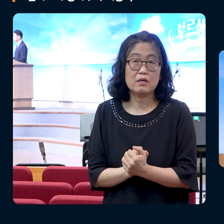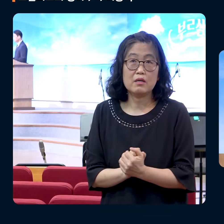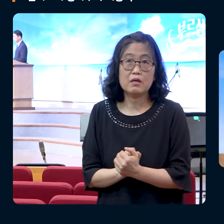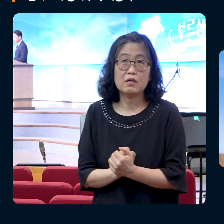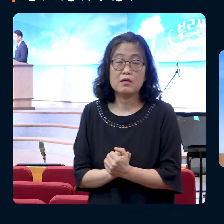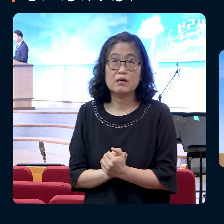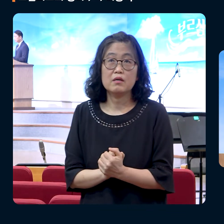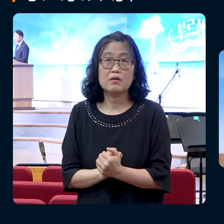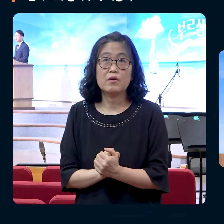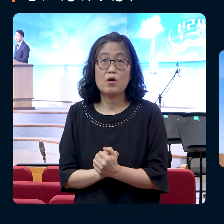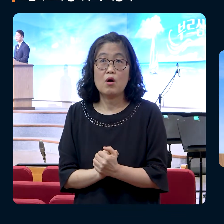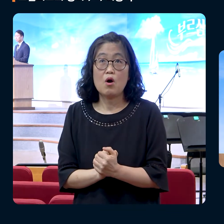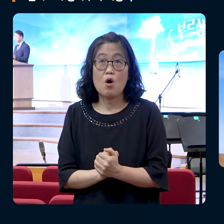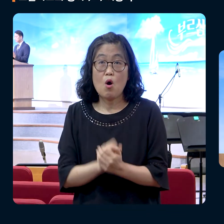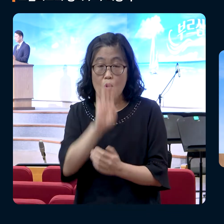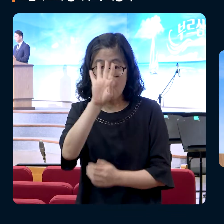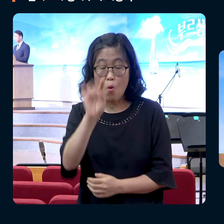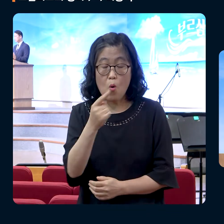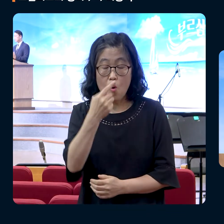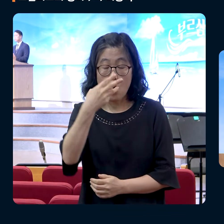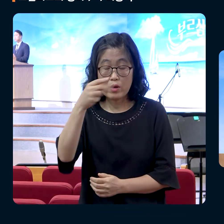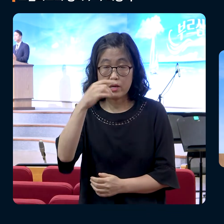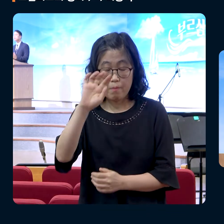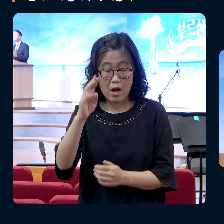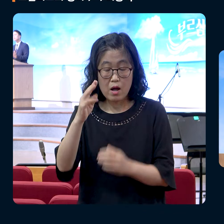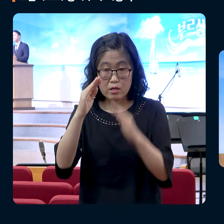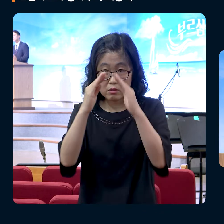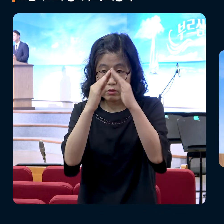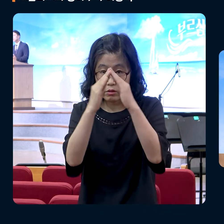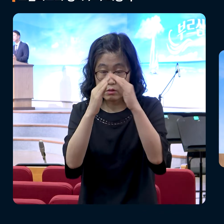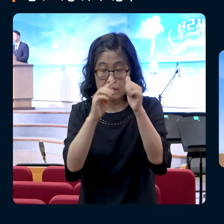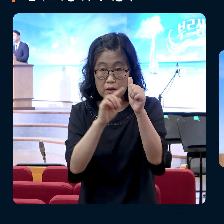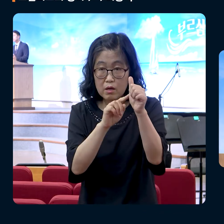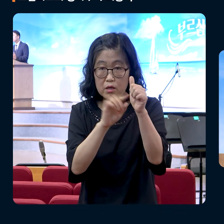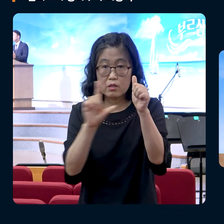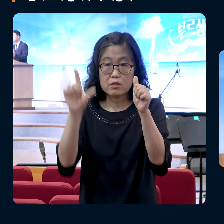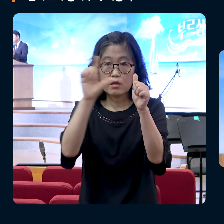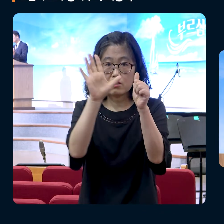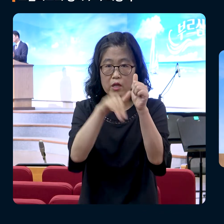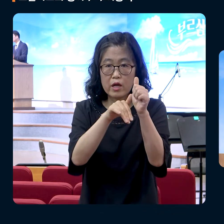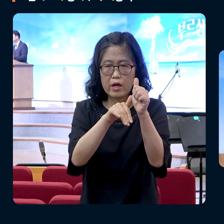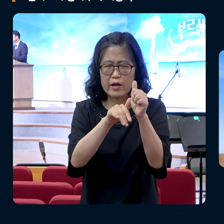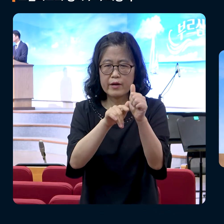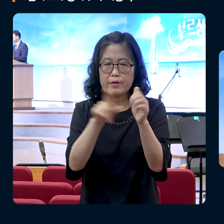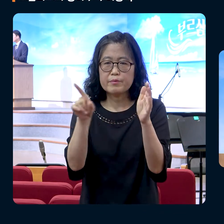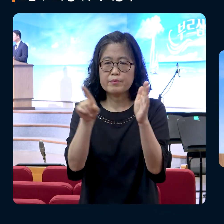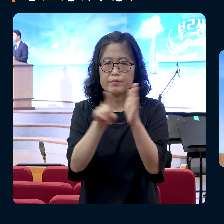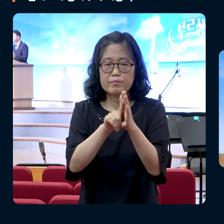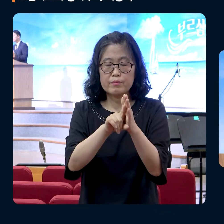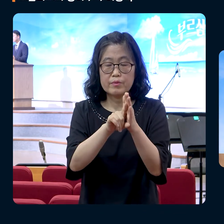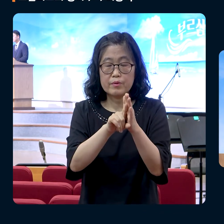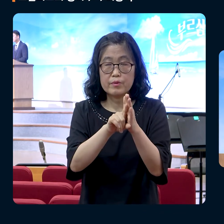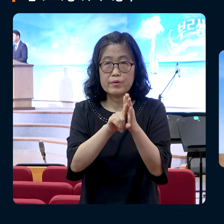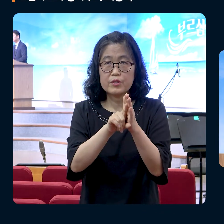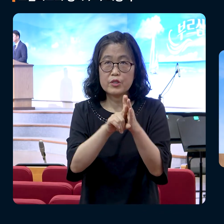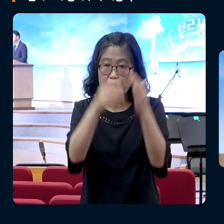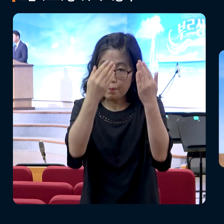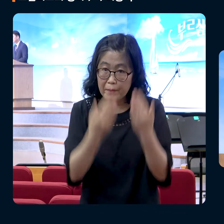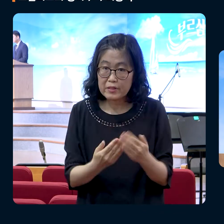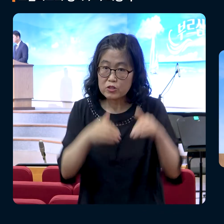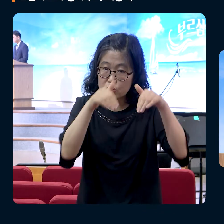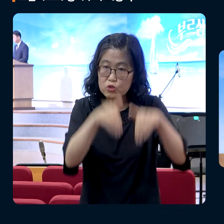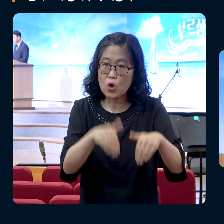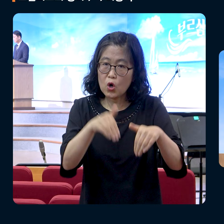수도 있어요. 보디발의 집에서 모든 것을 맡아보는 신뢰받는 종 중의 종이었으니 그래도